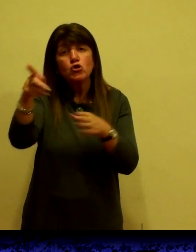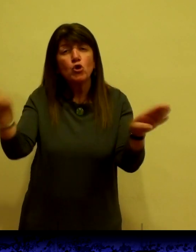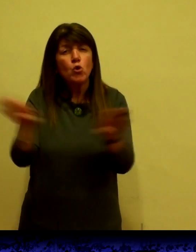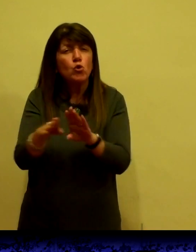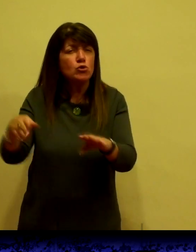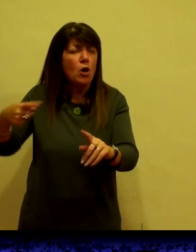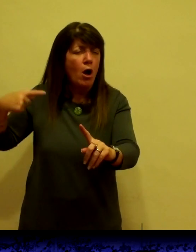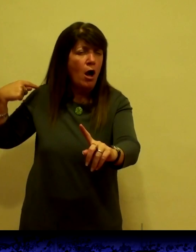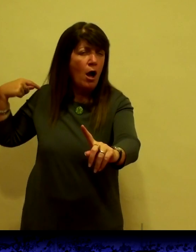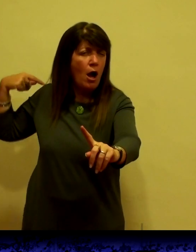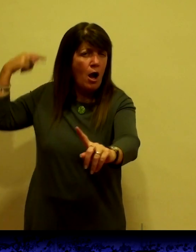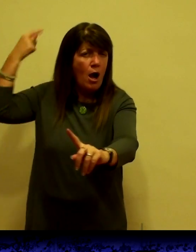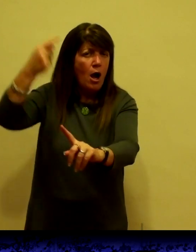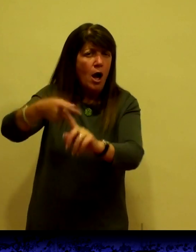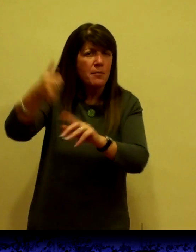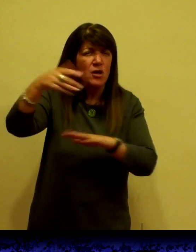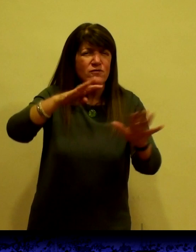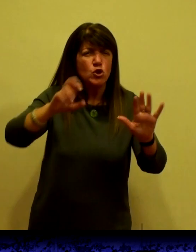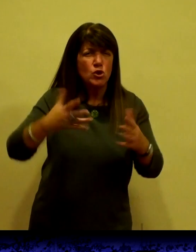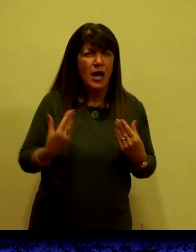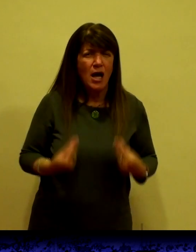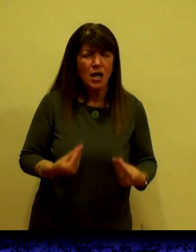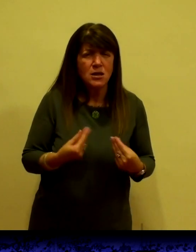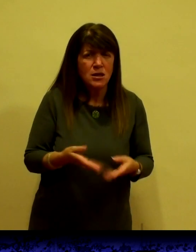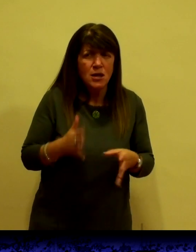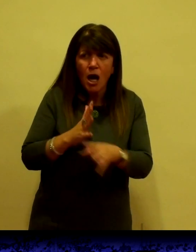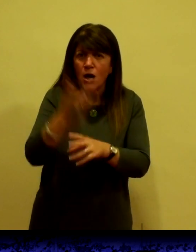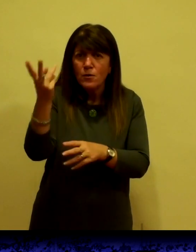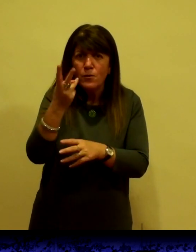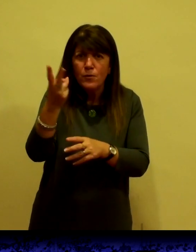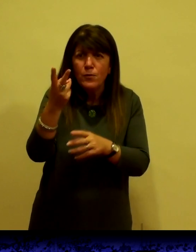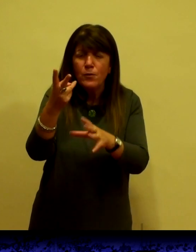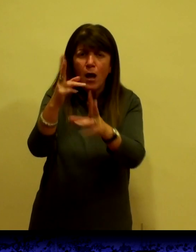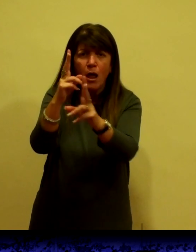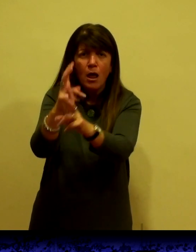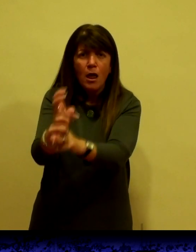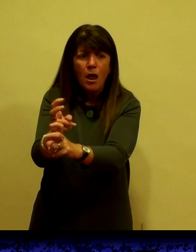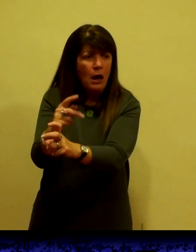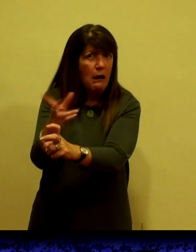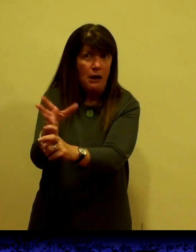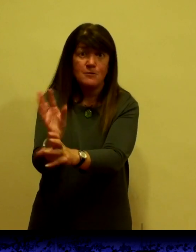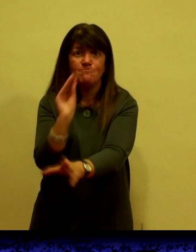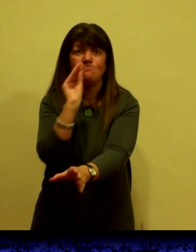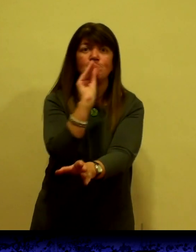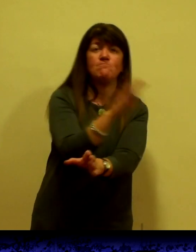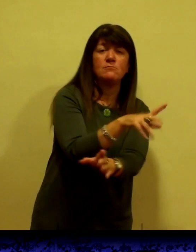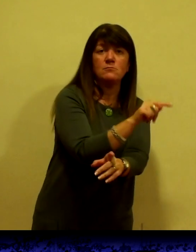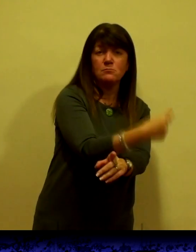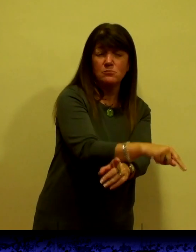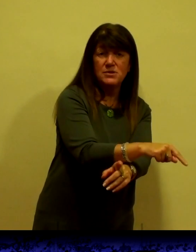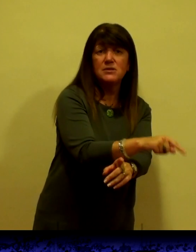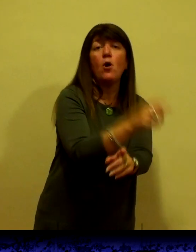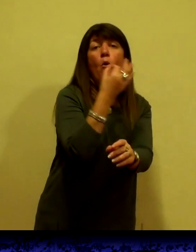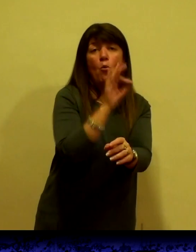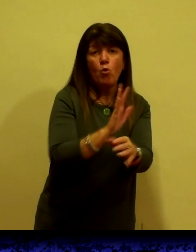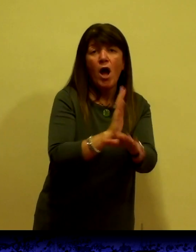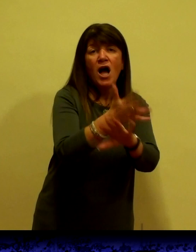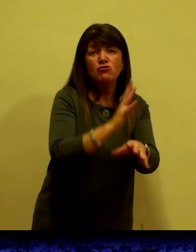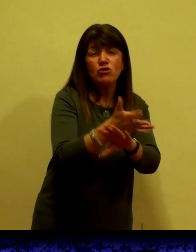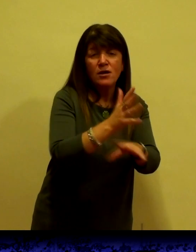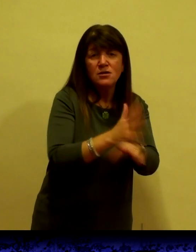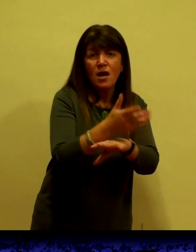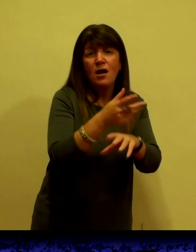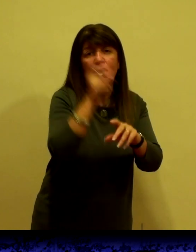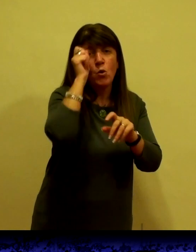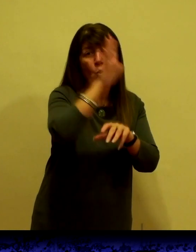fatto inaccessibile. Però questo progetto è anche un progetto di accessibilità culturale, che significa poter accedere